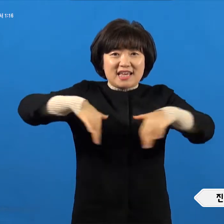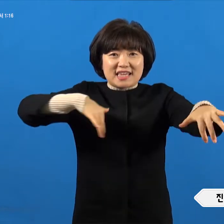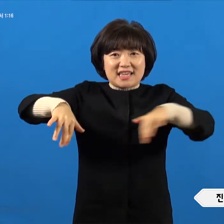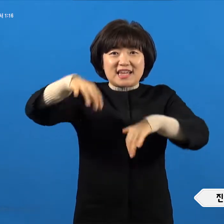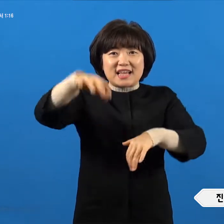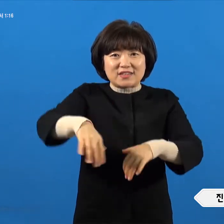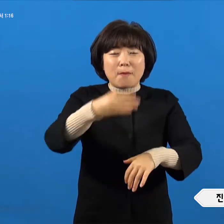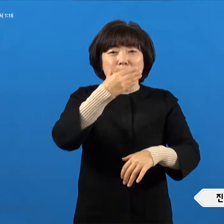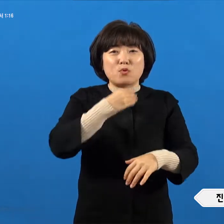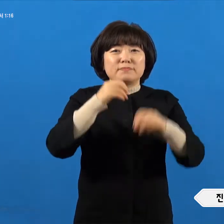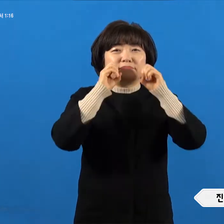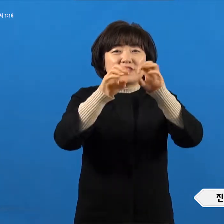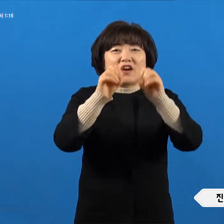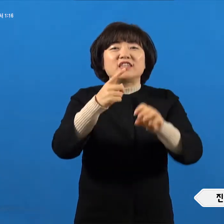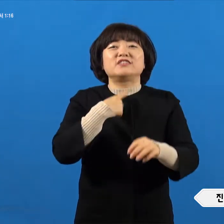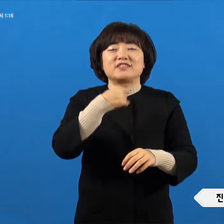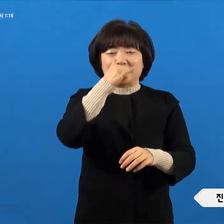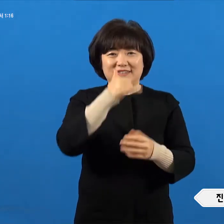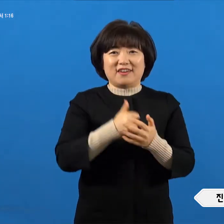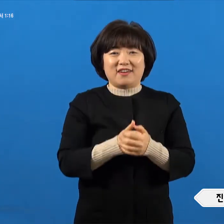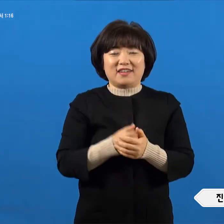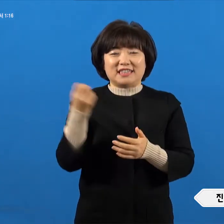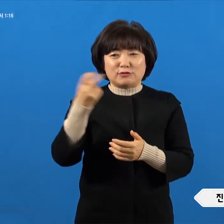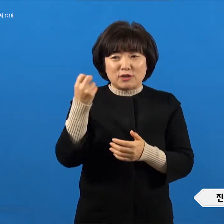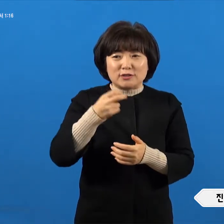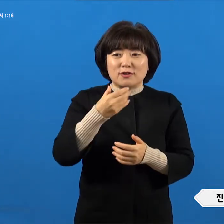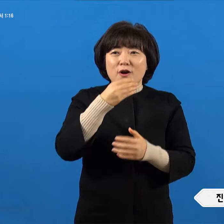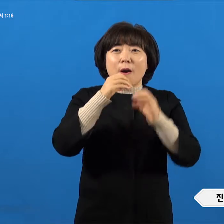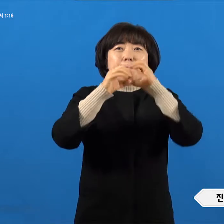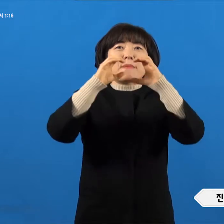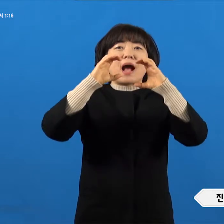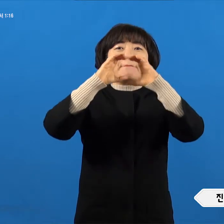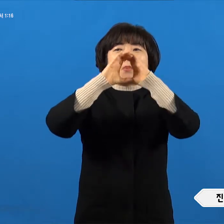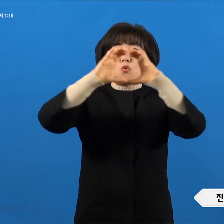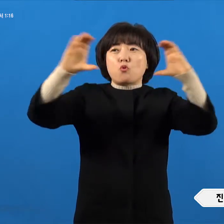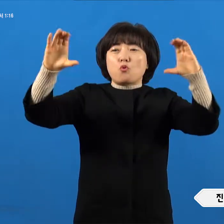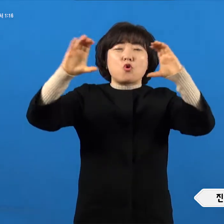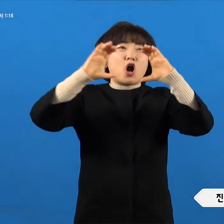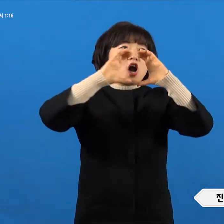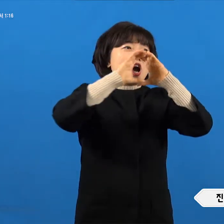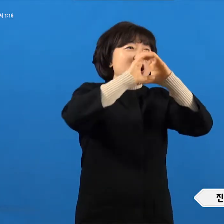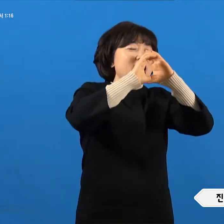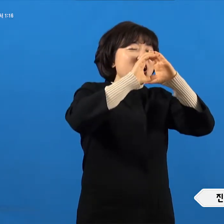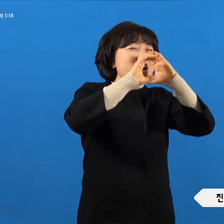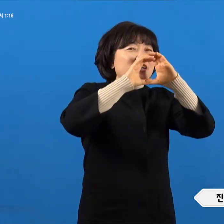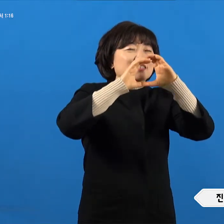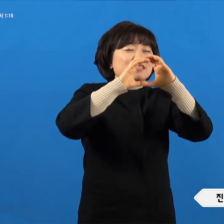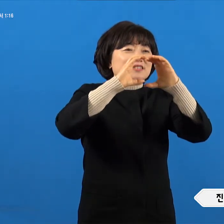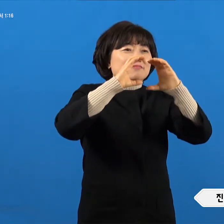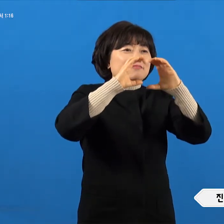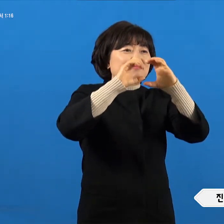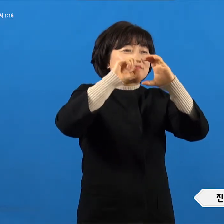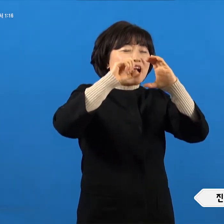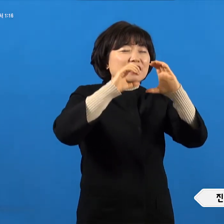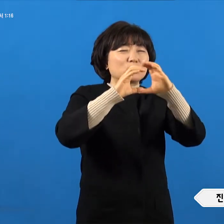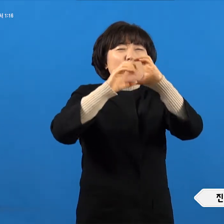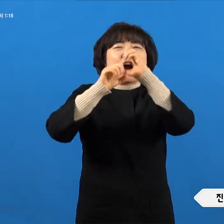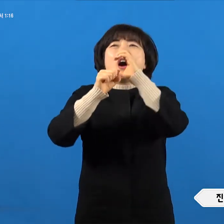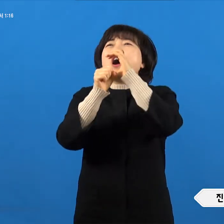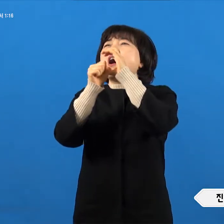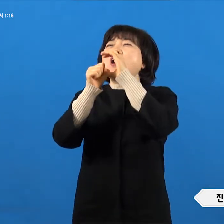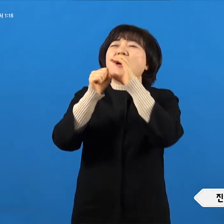증거한 적이 있습니다. 자주 하지는 못했지만 메가폰을 가지고 밖에 나가서 설교하며 복음을